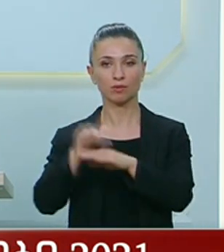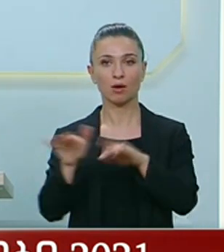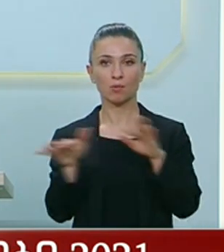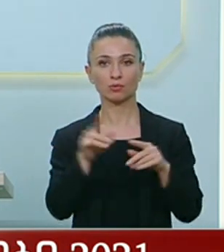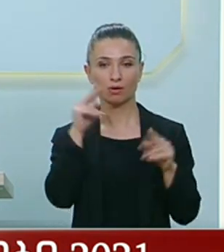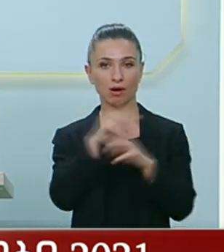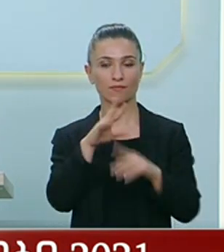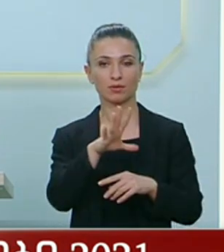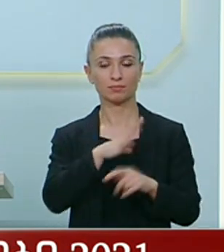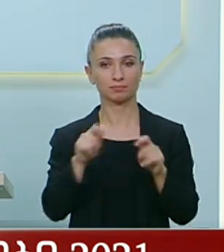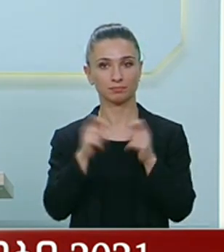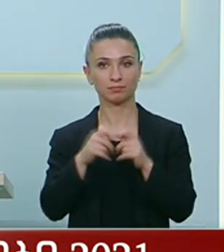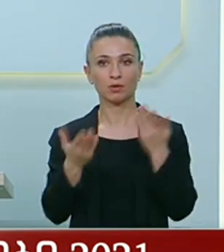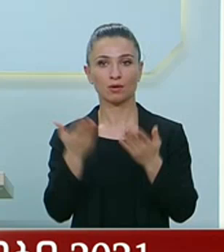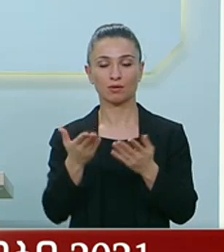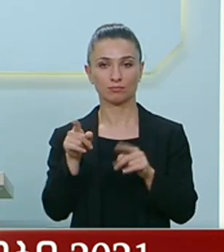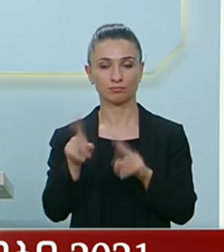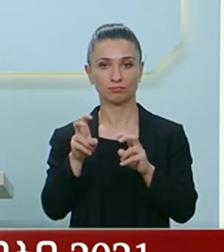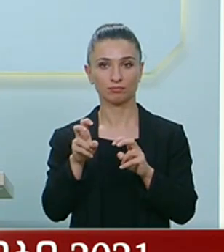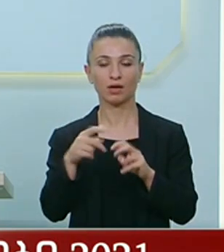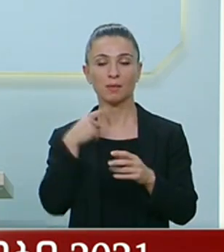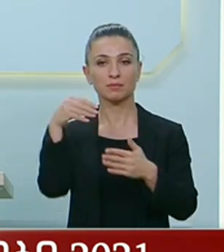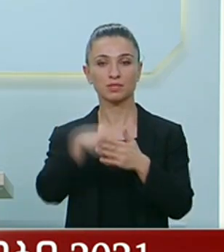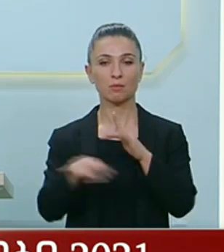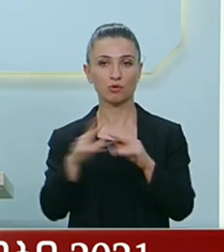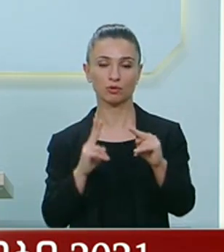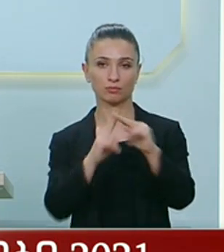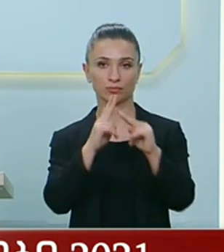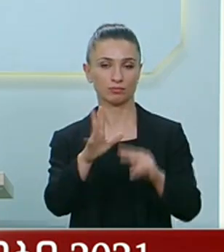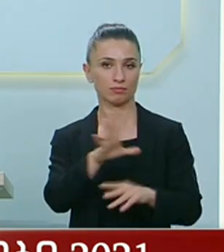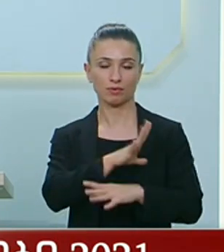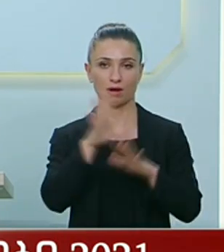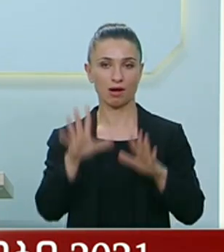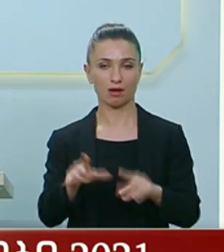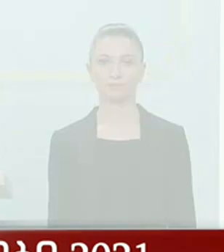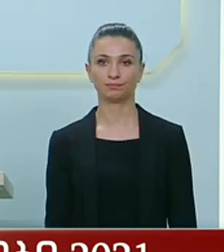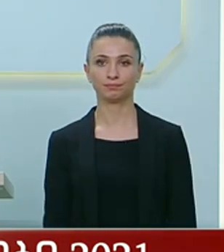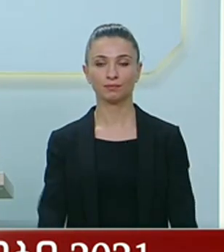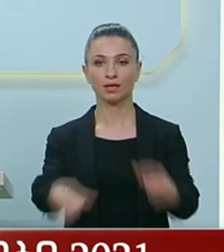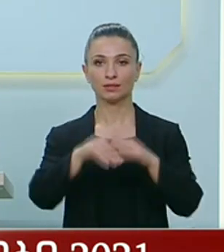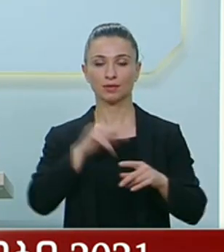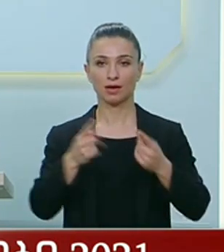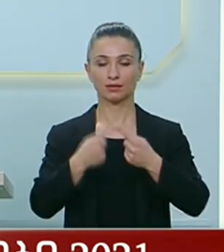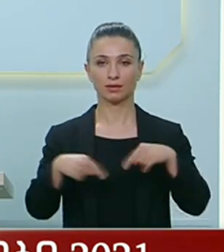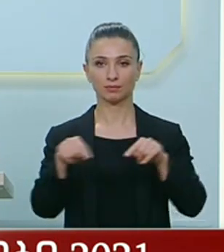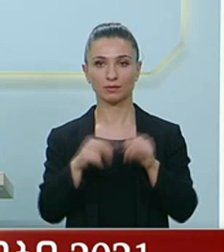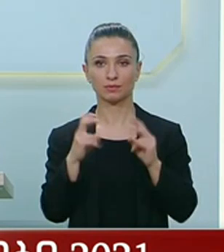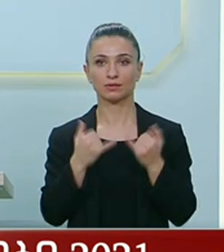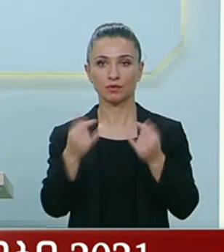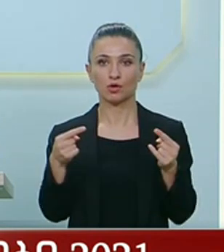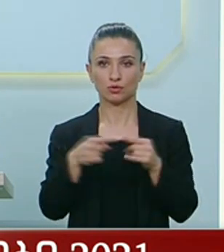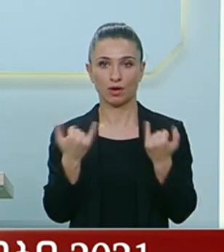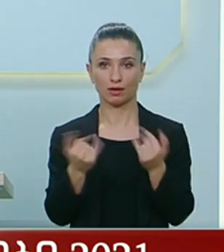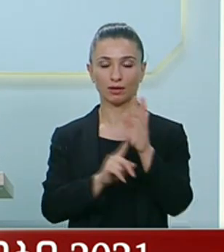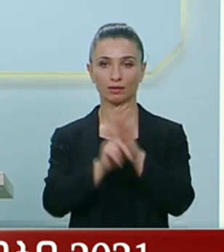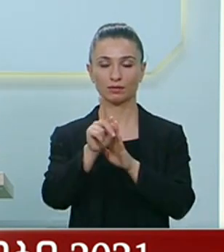პროცედურული ხარვეზები, თუმცა აღნიშნული არ გამხდარა ხმის მიცემის პროცესის შეწყვეტის საფუძველი. საარჩევნო ადმინისტრაციისთვის სწორედ